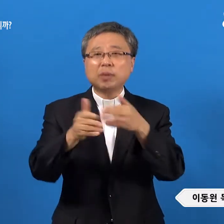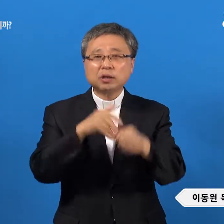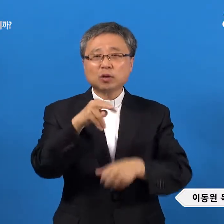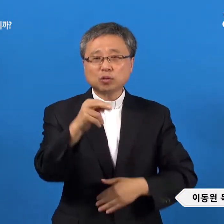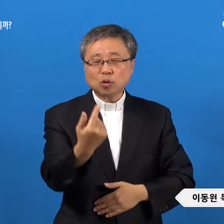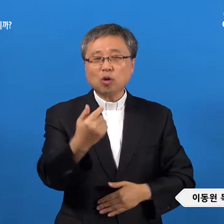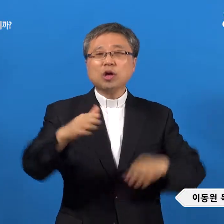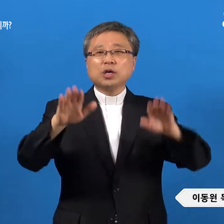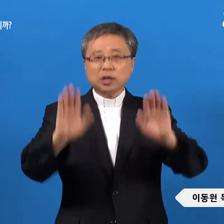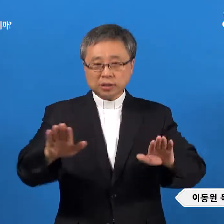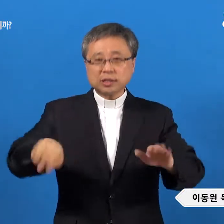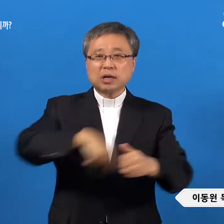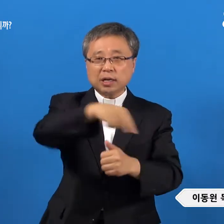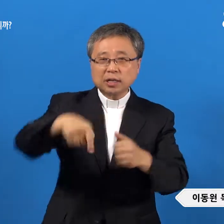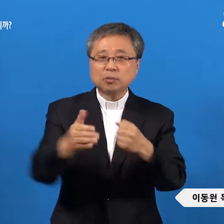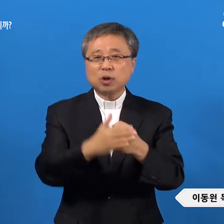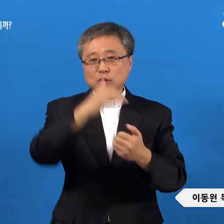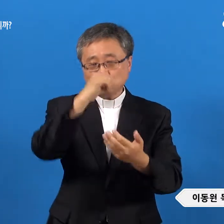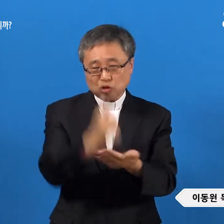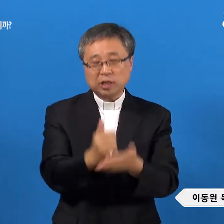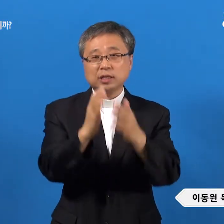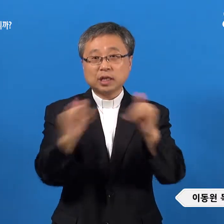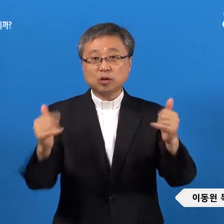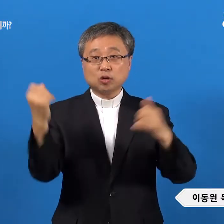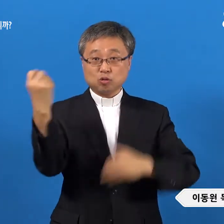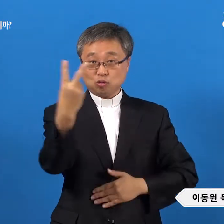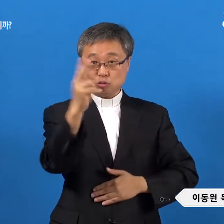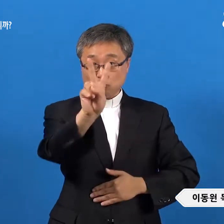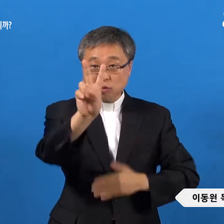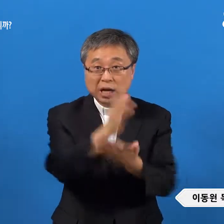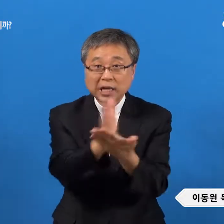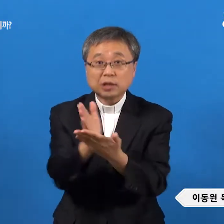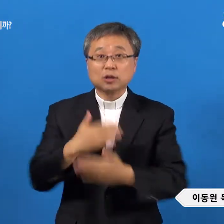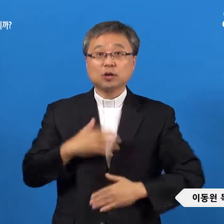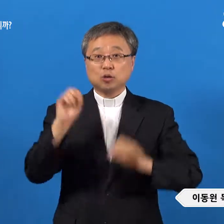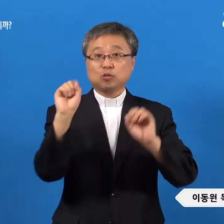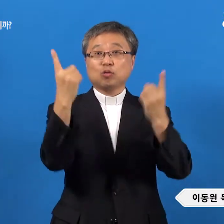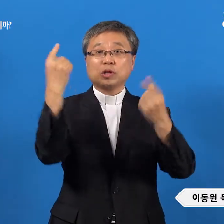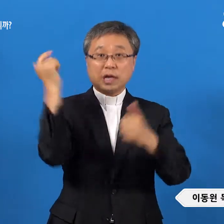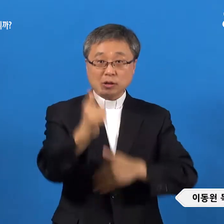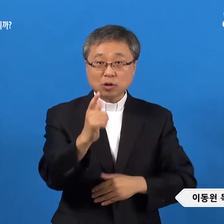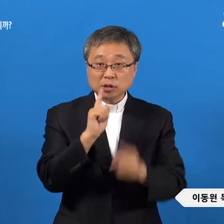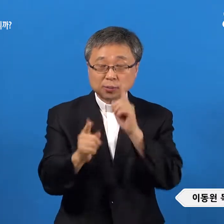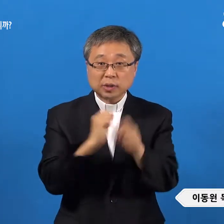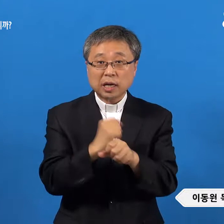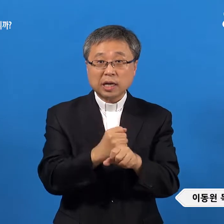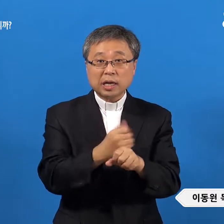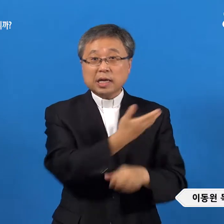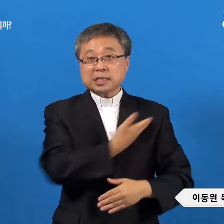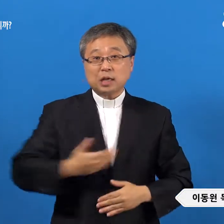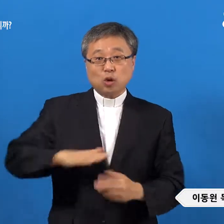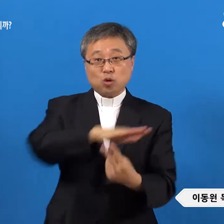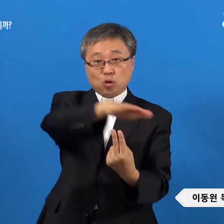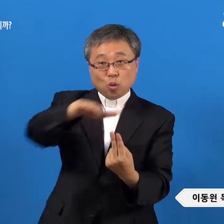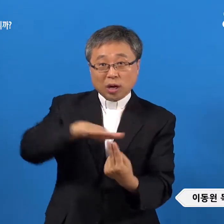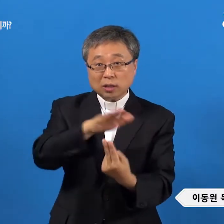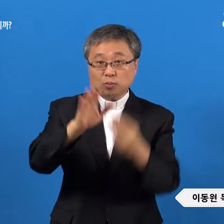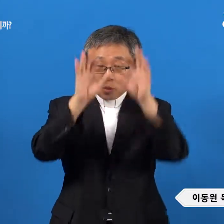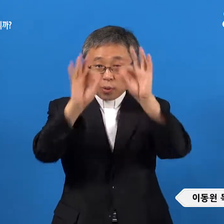현실이기에 죄인이다. 이 두 가지를 동시에 강조했습니다. 사도 요한은 특별히 요한일서를 통해서 이